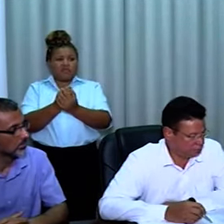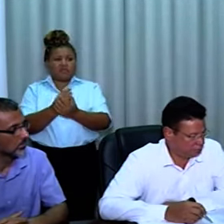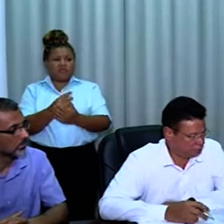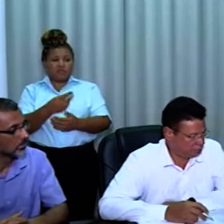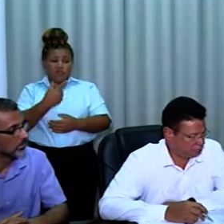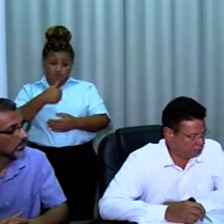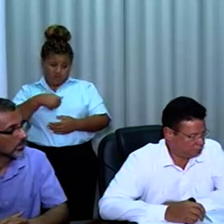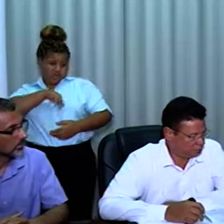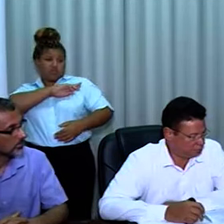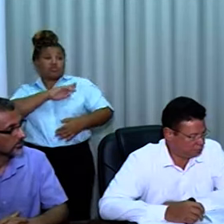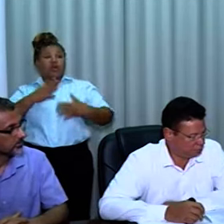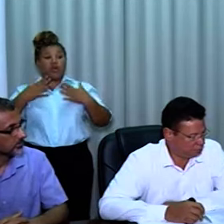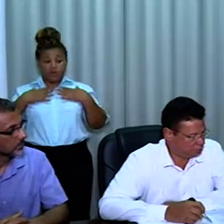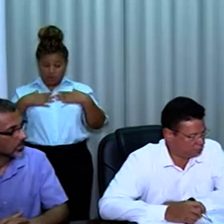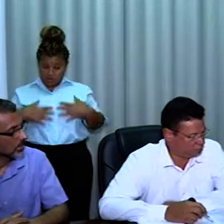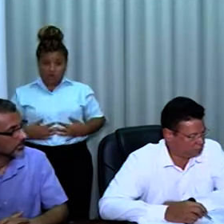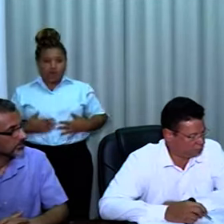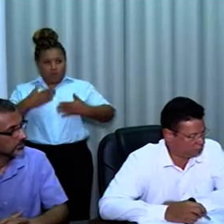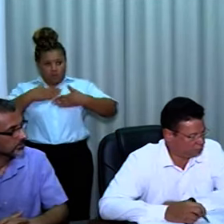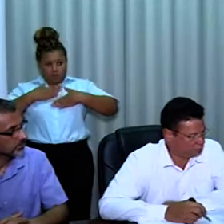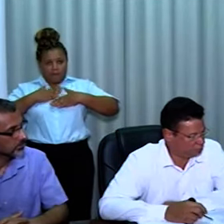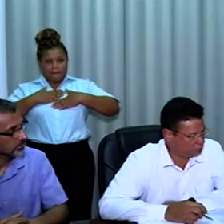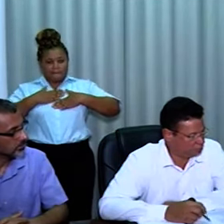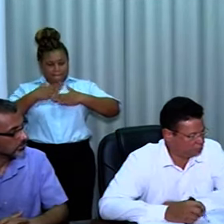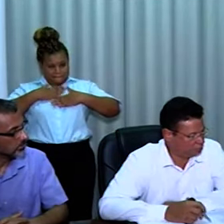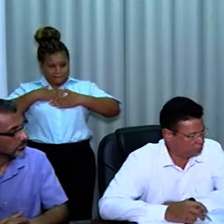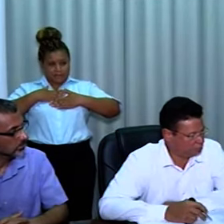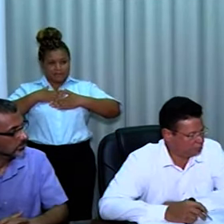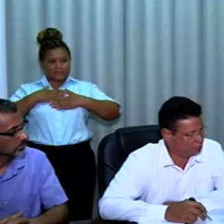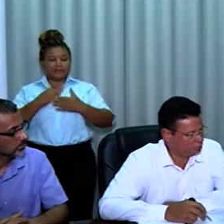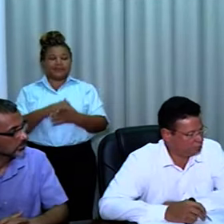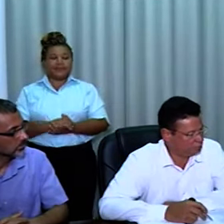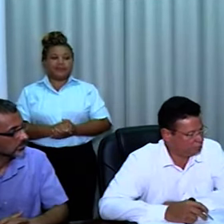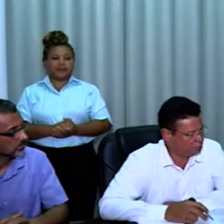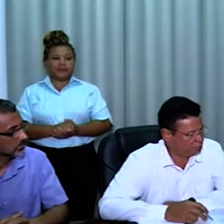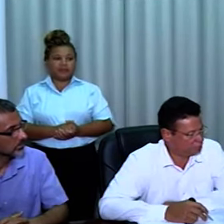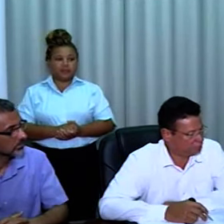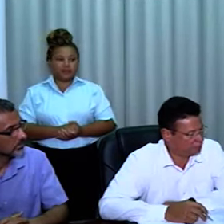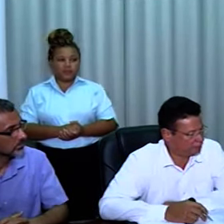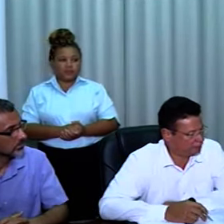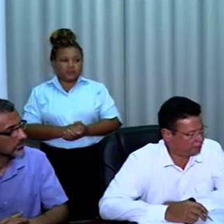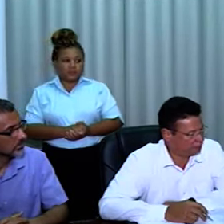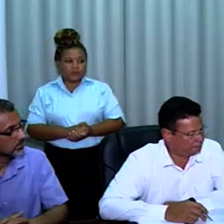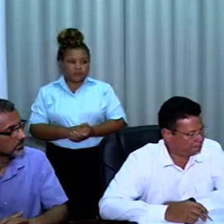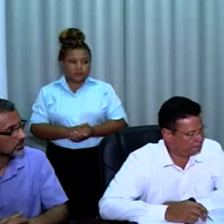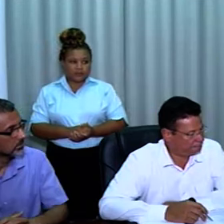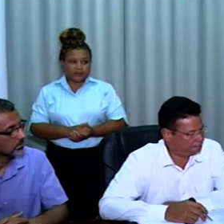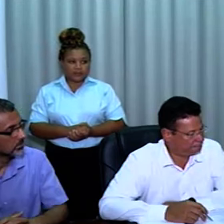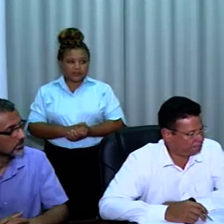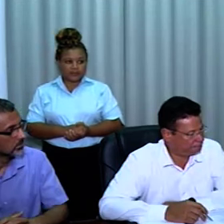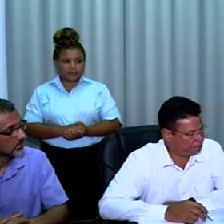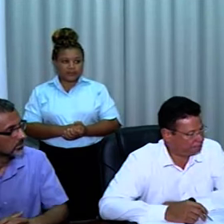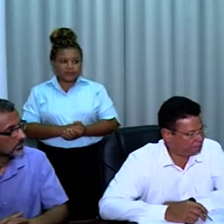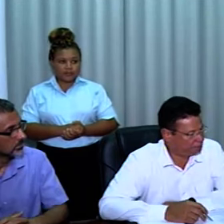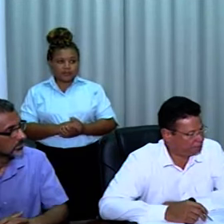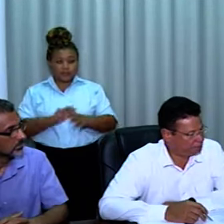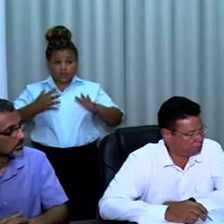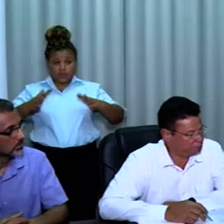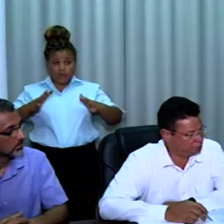chose non il est important qui nous protège nous les corps et une façon qui sous les pour nous capable battre sa maladie ou